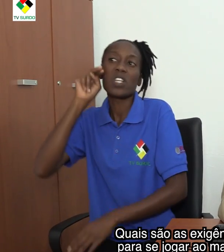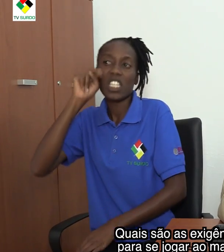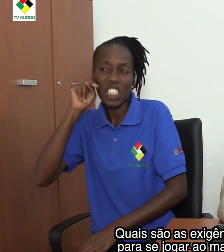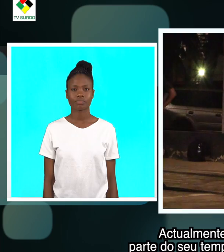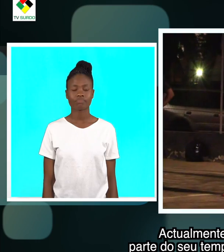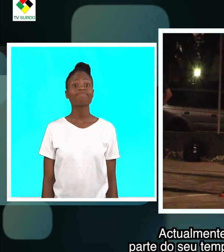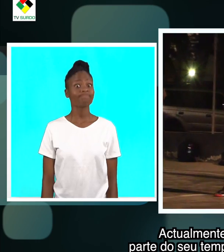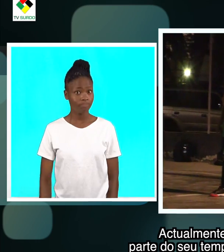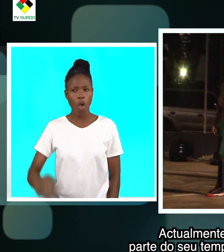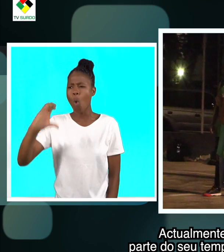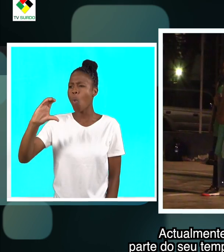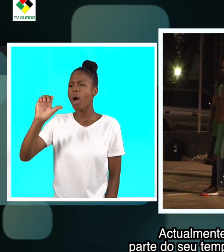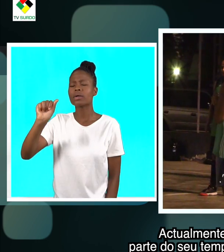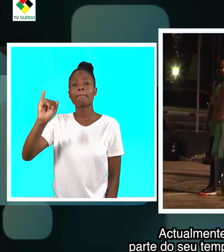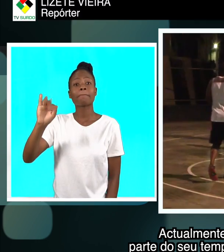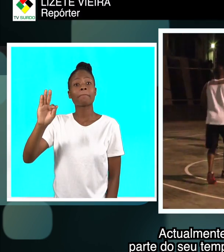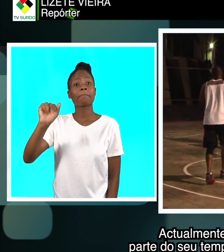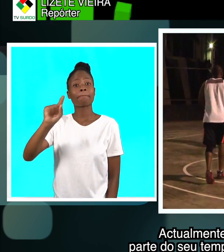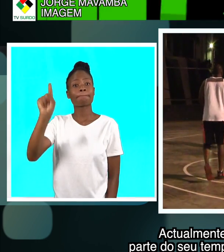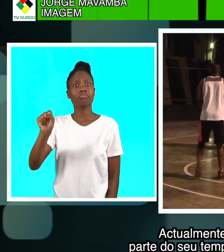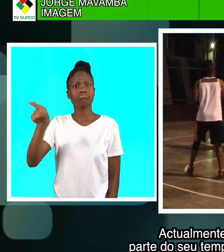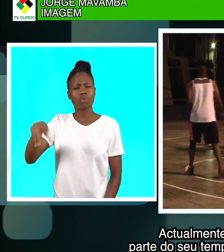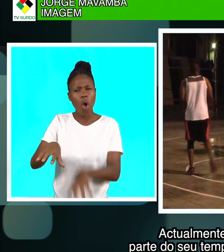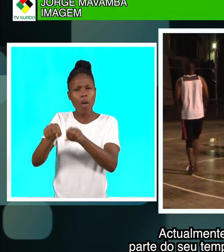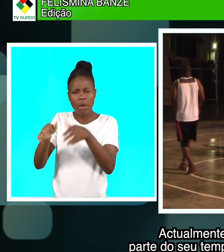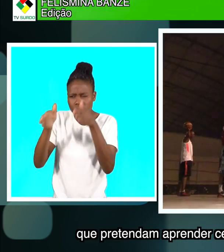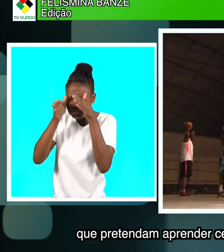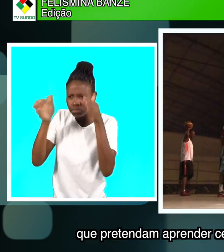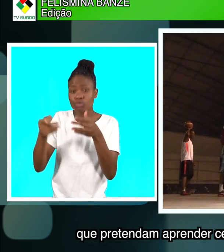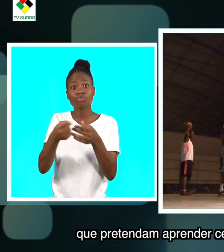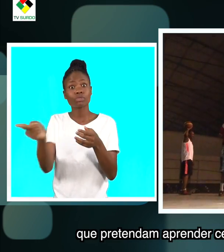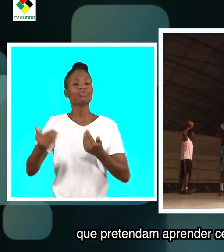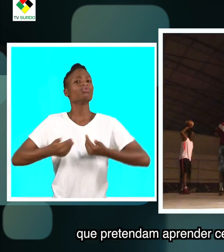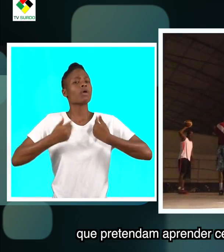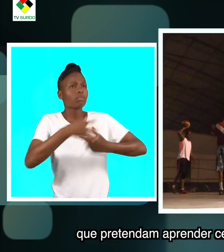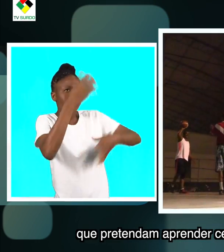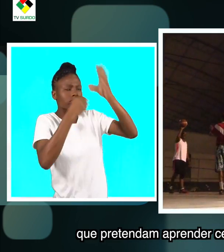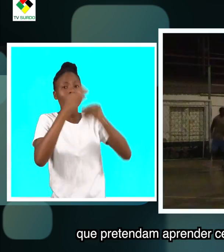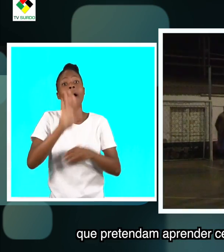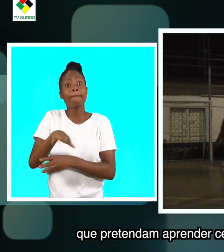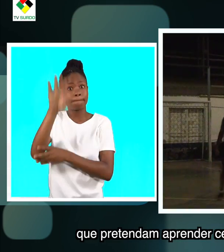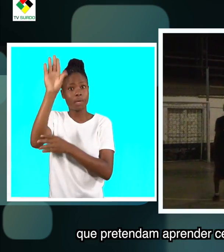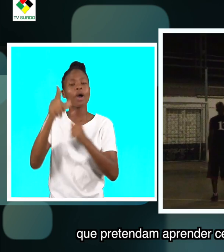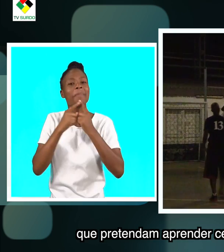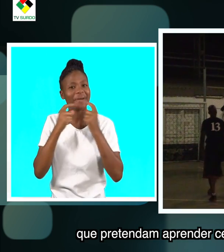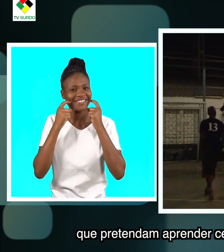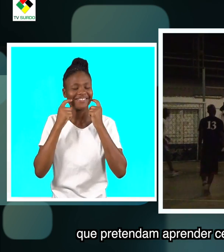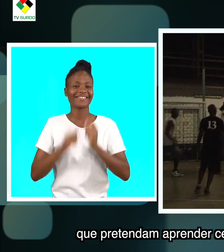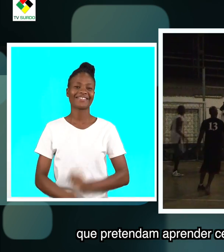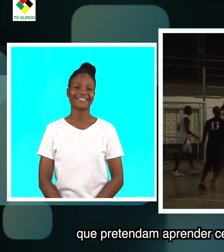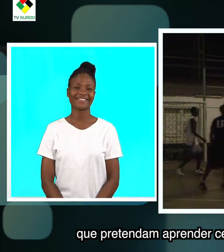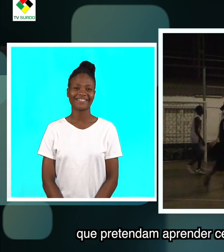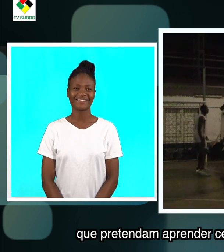em África. Atualmente, Caifás ocupa parte do seu tempo orientando os jovens que pretendem aprender certas